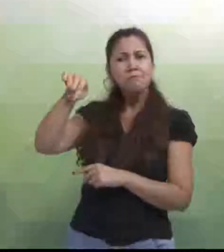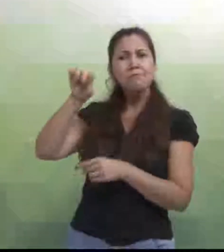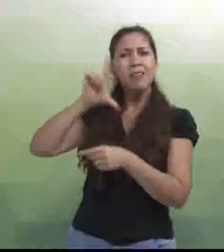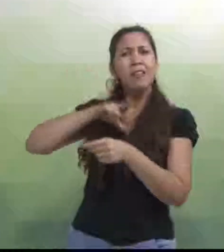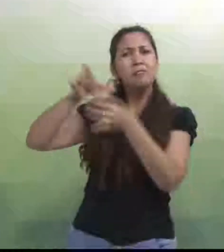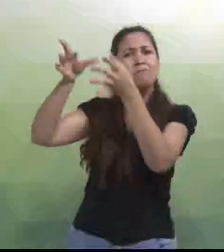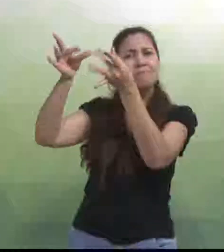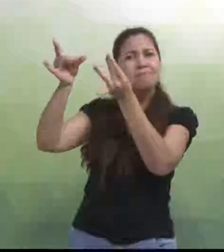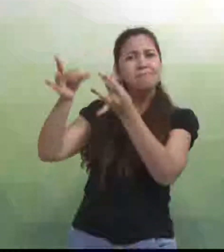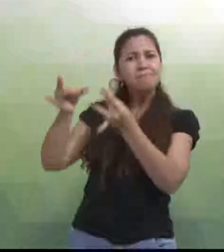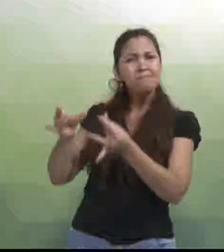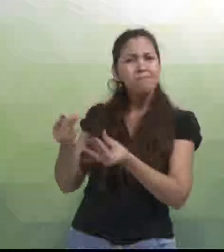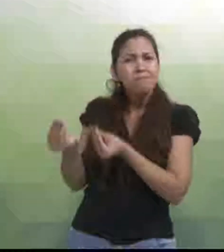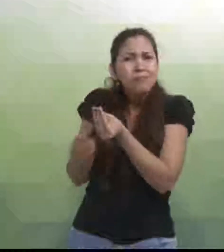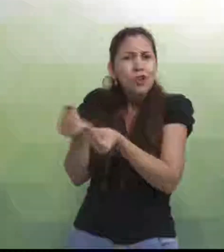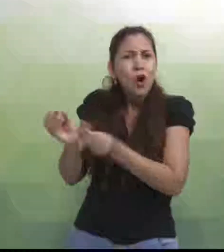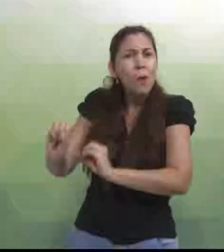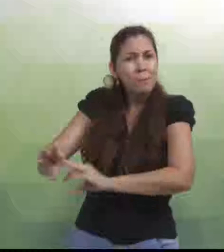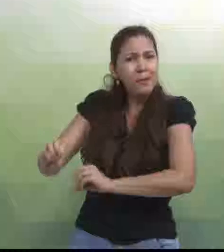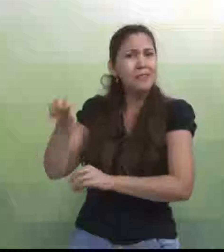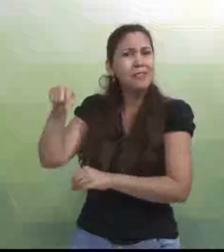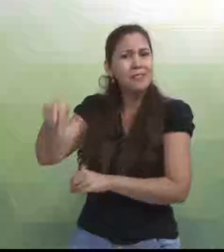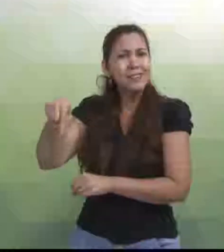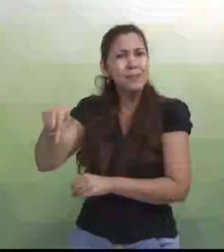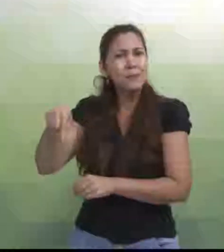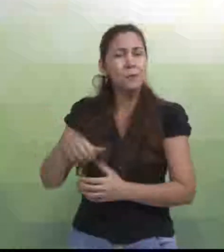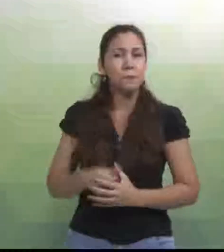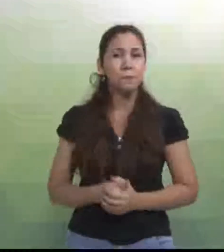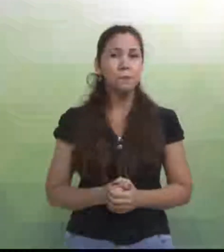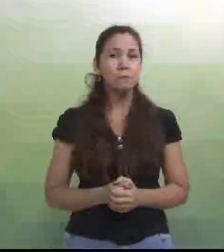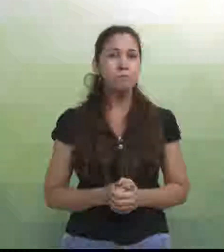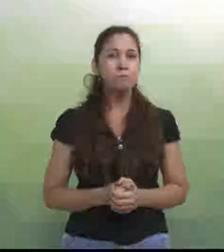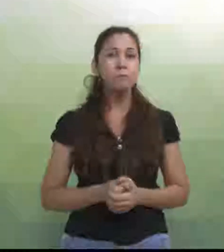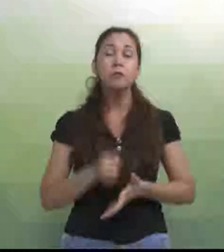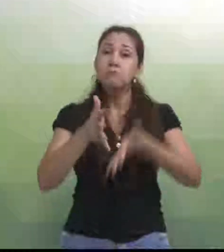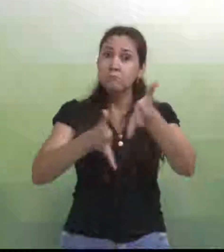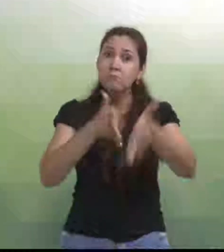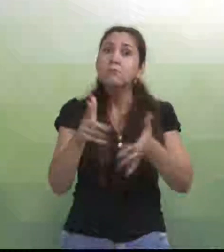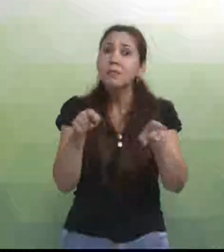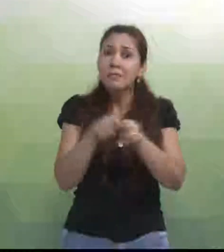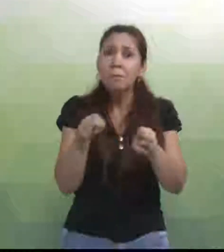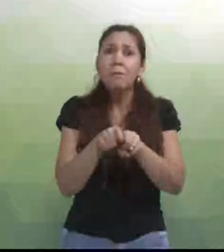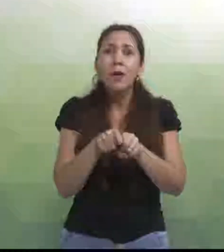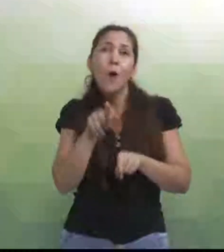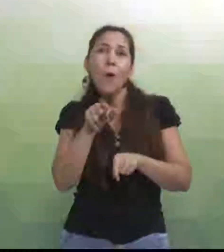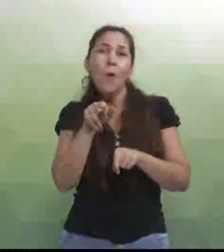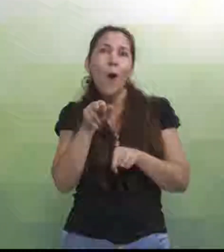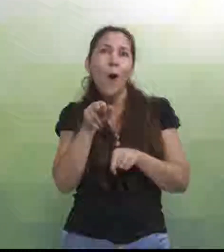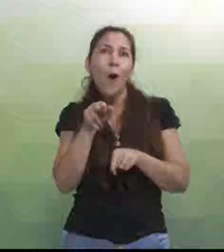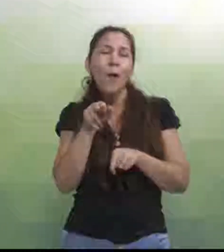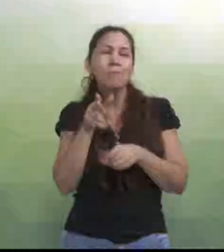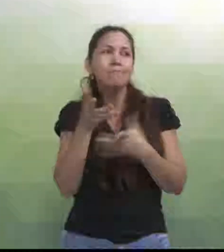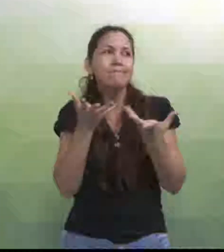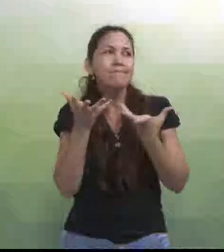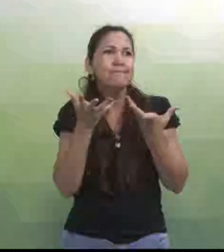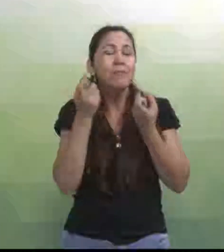ensino. A Libras, ela também merece preocupação. Por quê? Qual o caminho